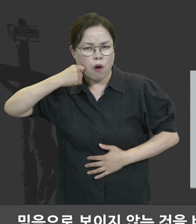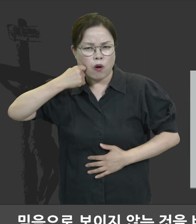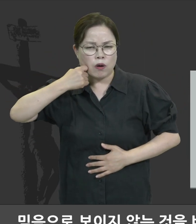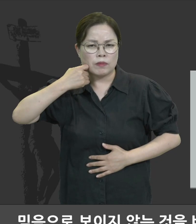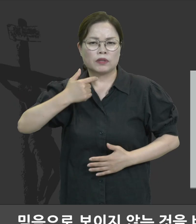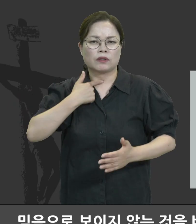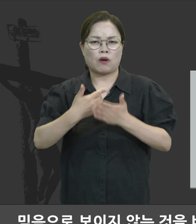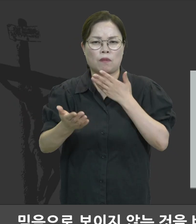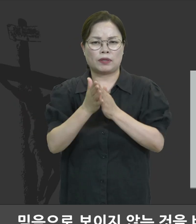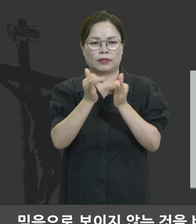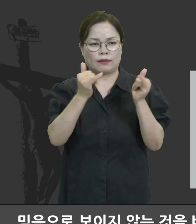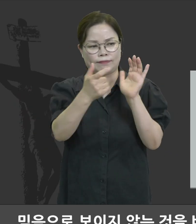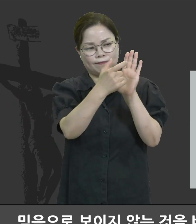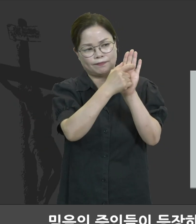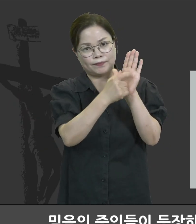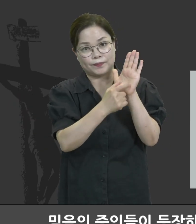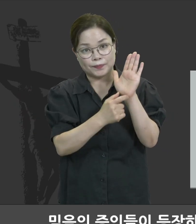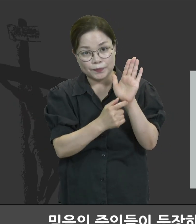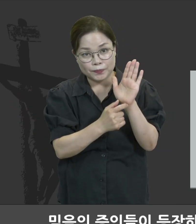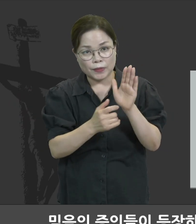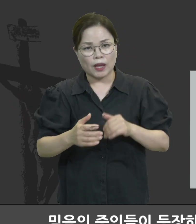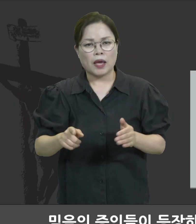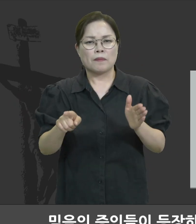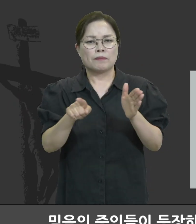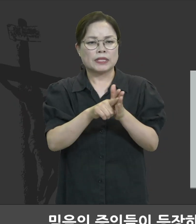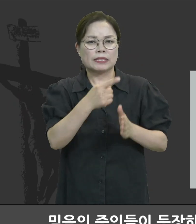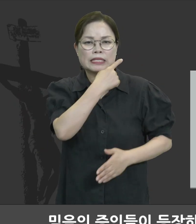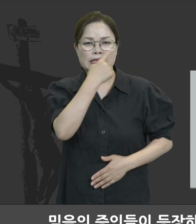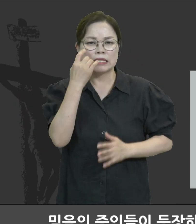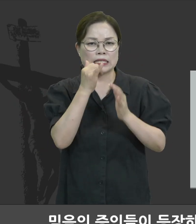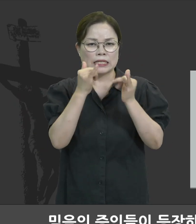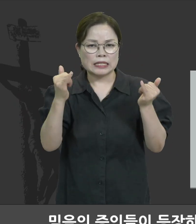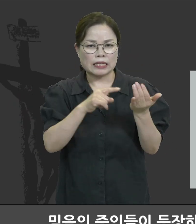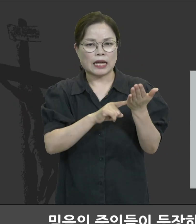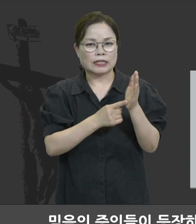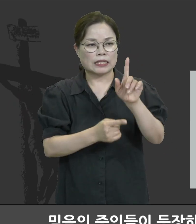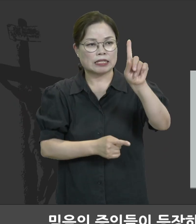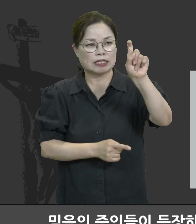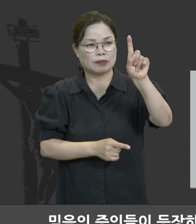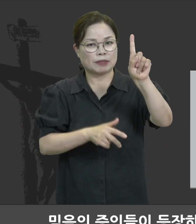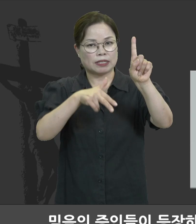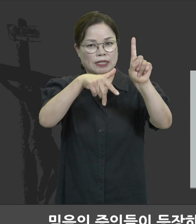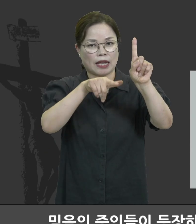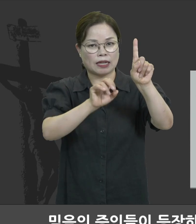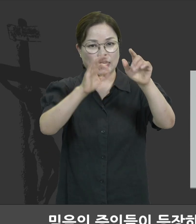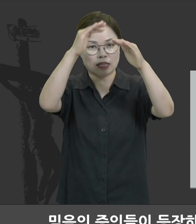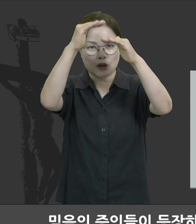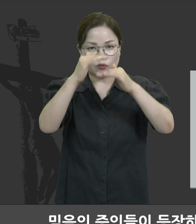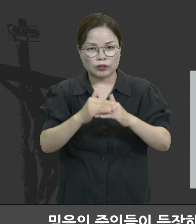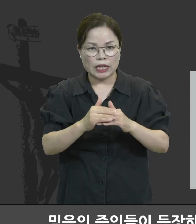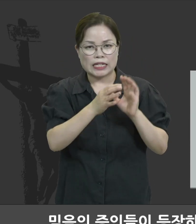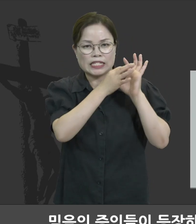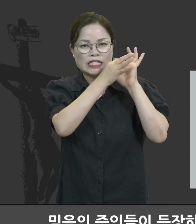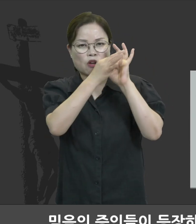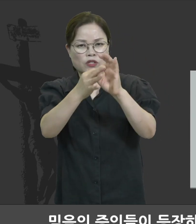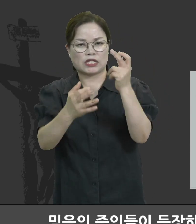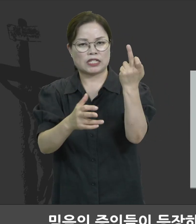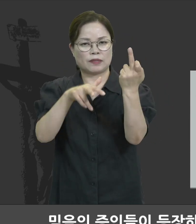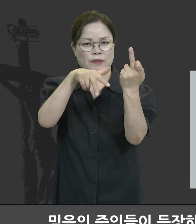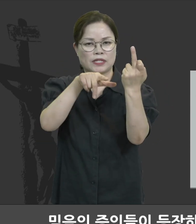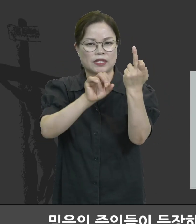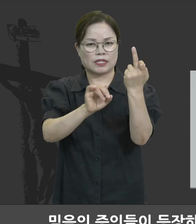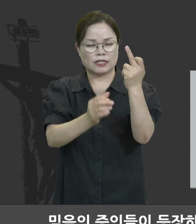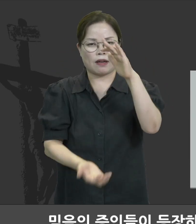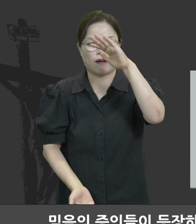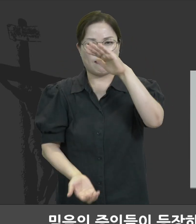나열하죠. 믿음의 증인들이 등장하는 11장의 내용은 이어지는 12장에서 그 절정을